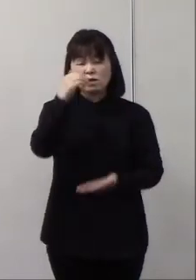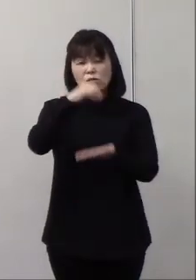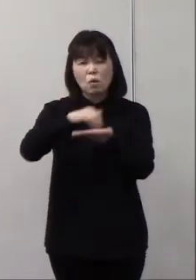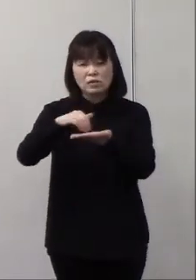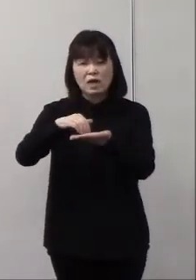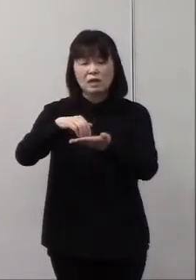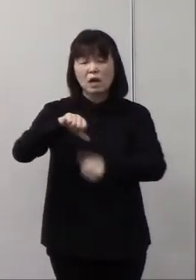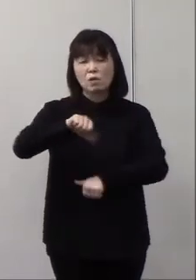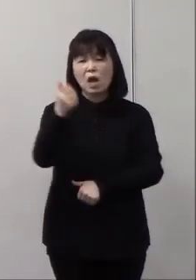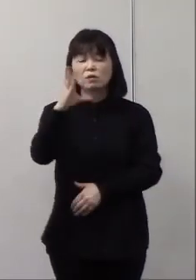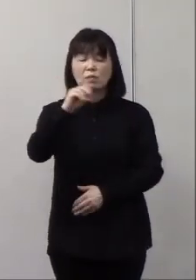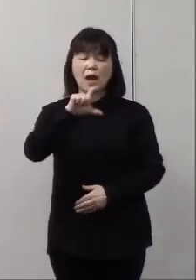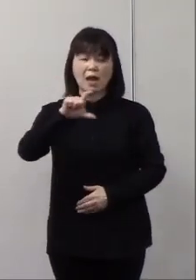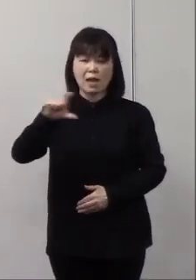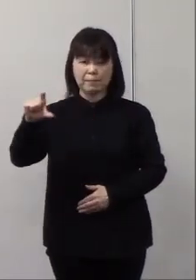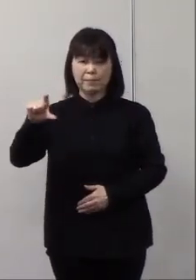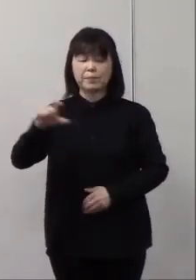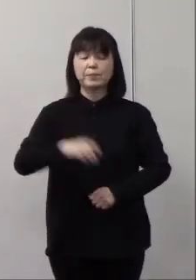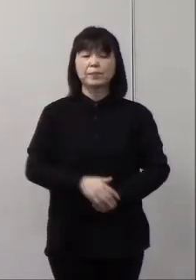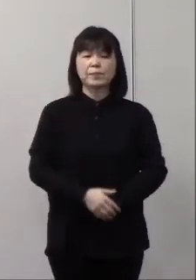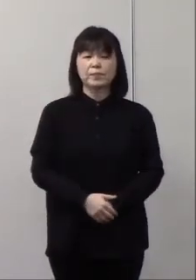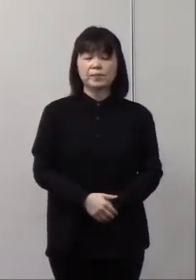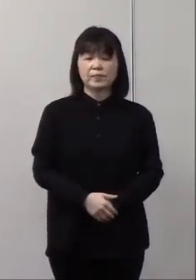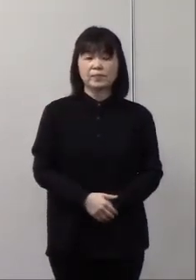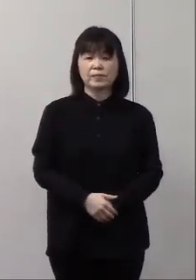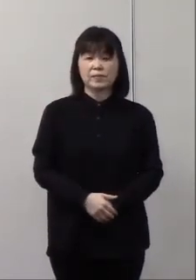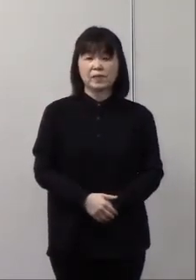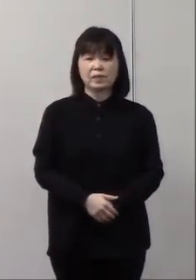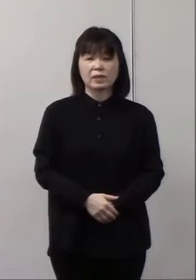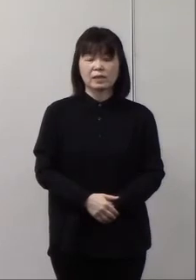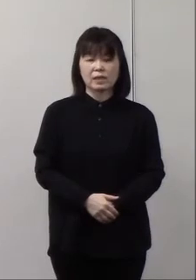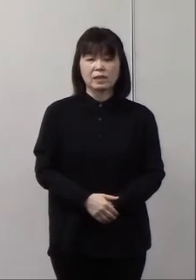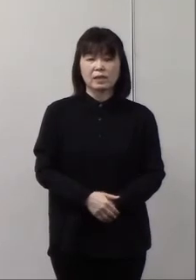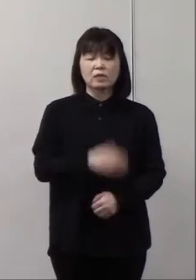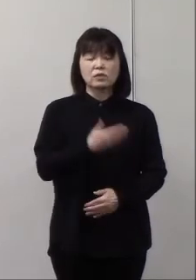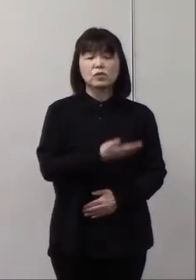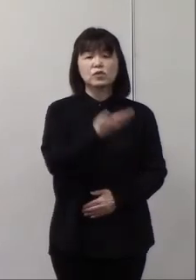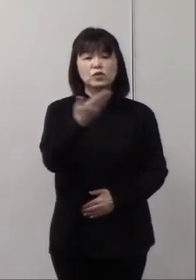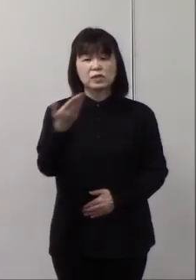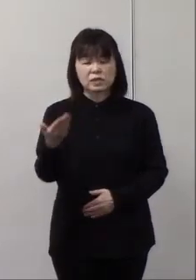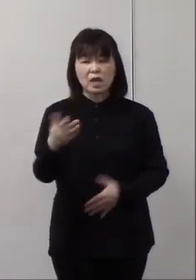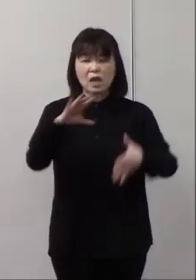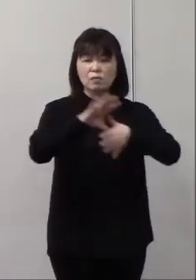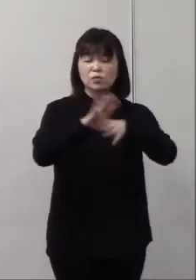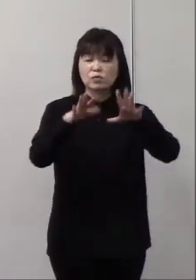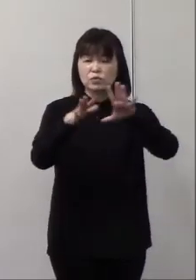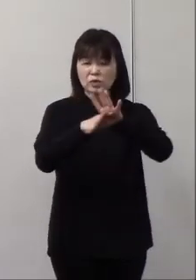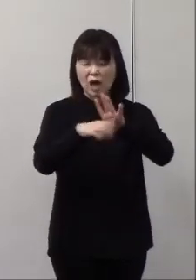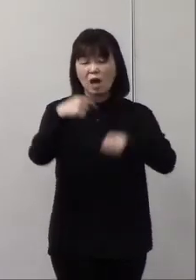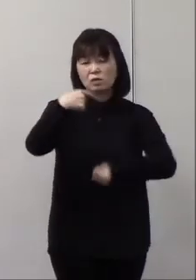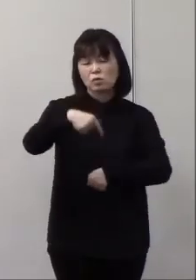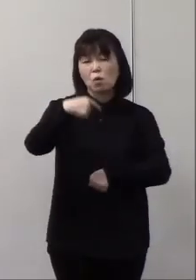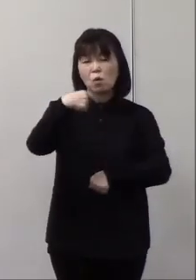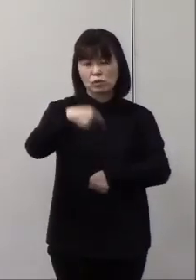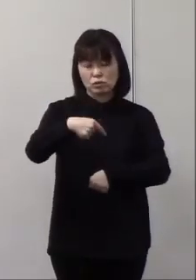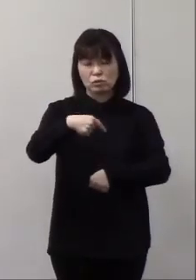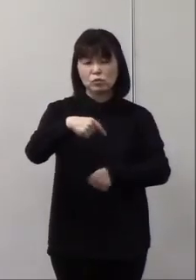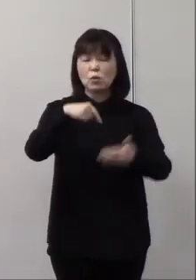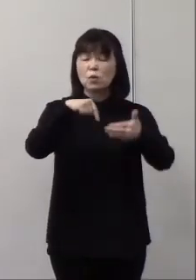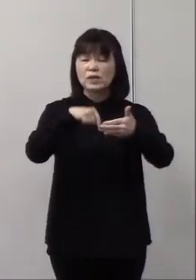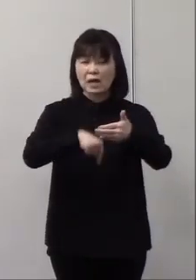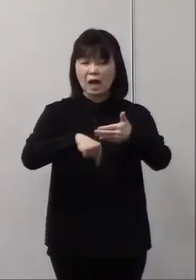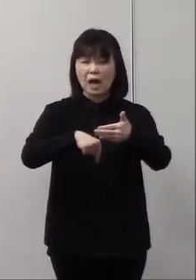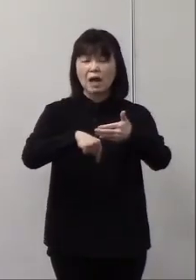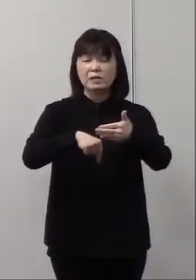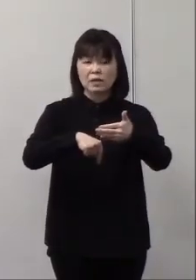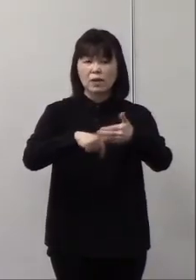円の計上をしております。それから分野が少し変わって、文化教育分野ということで、まあ、この